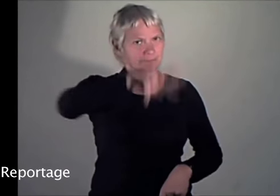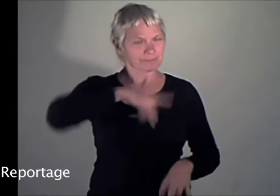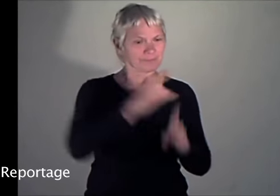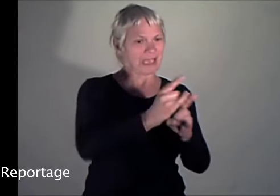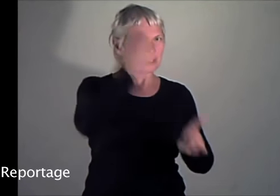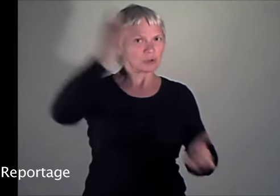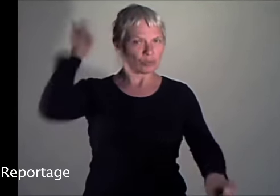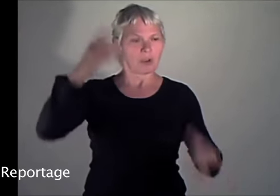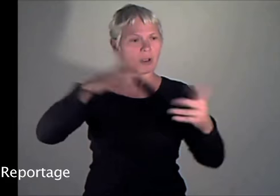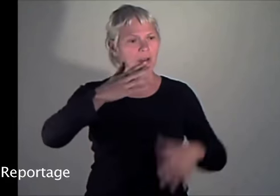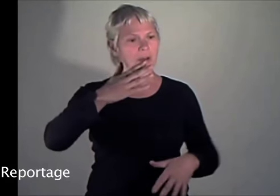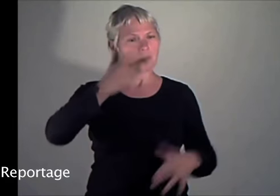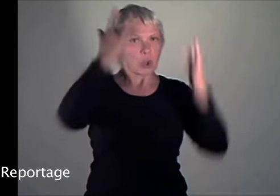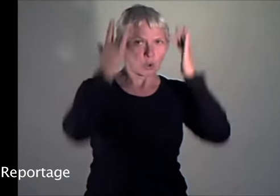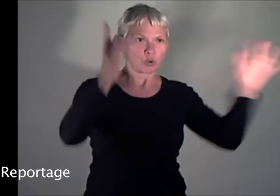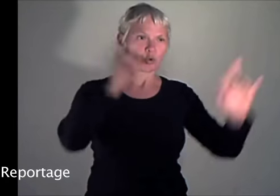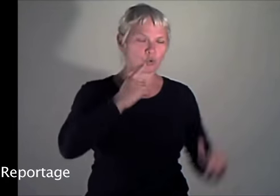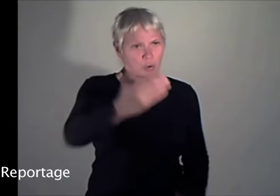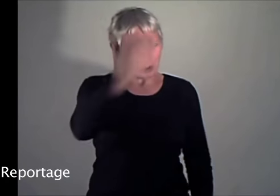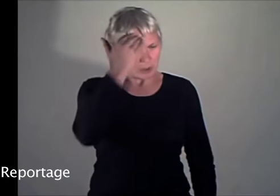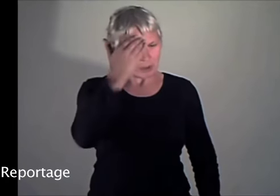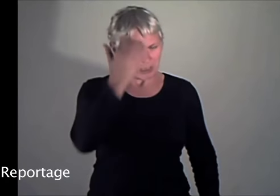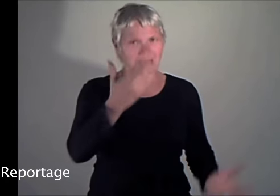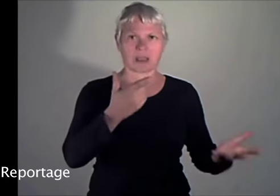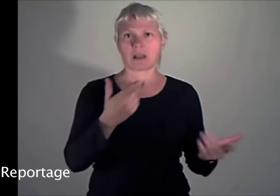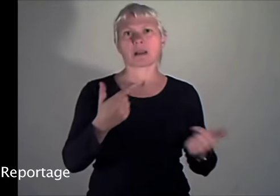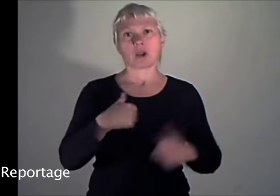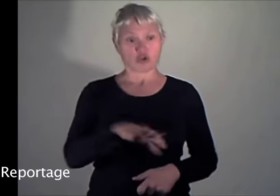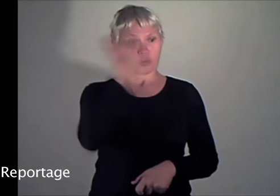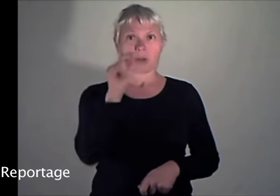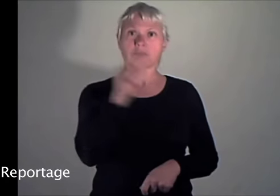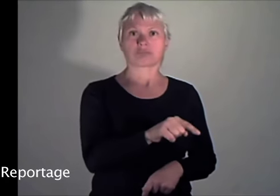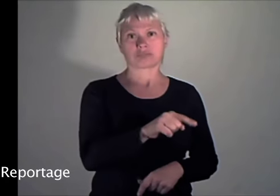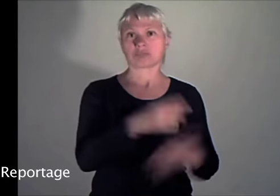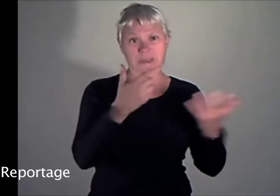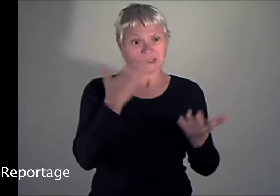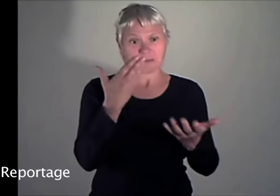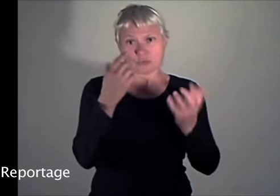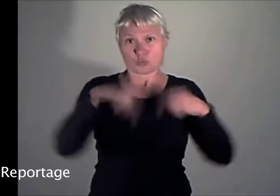crée son identité et on est fier d'être sourd et de montrer sa langue, et on est heureux comme ça, on